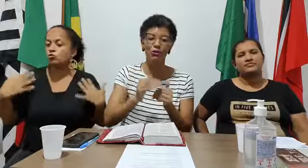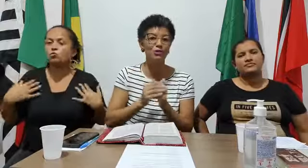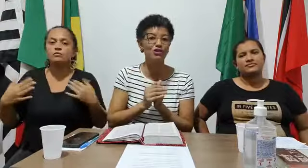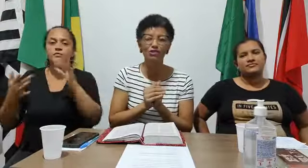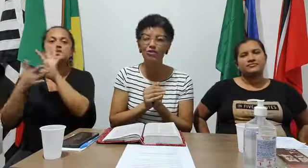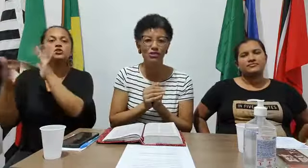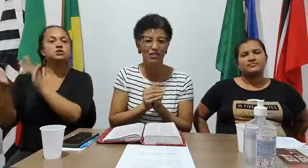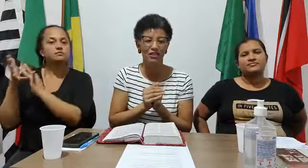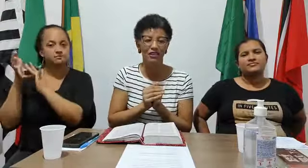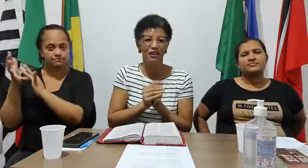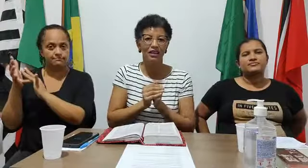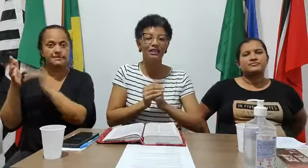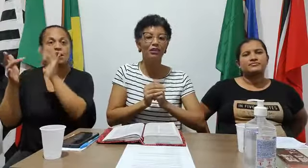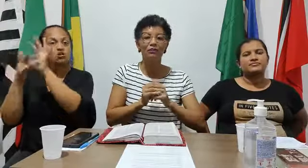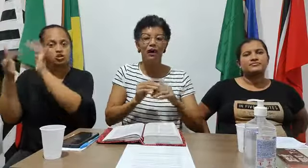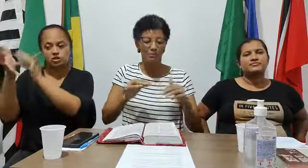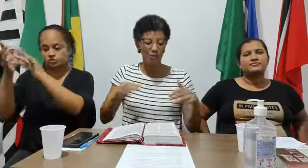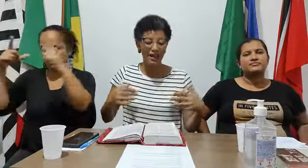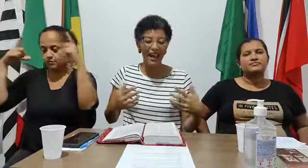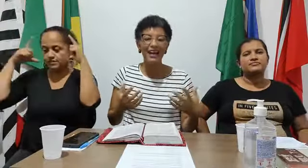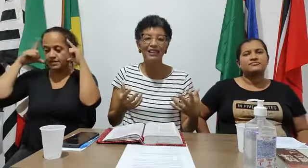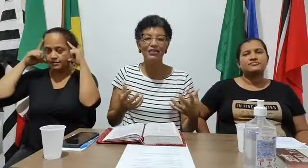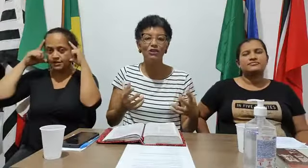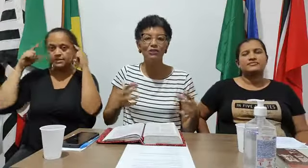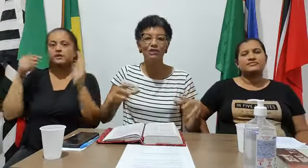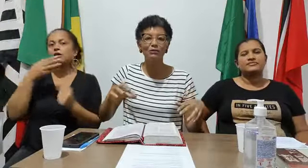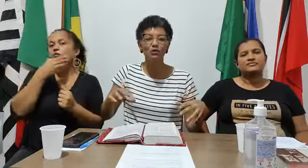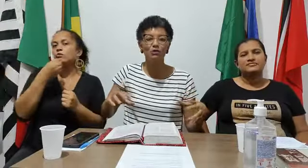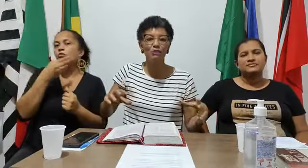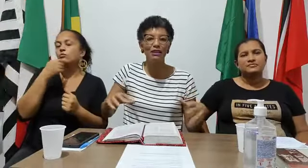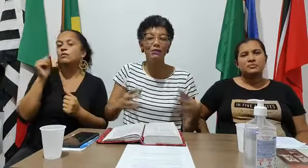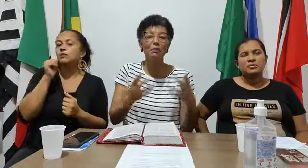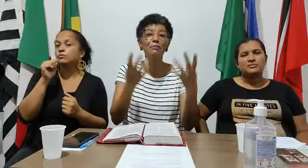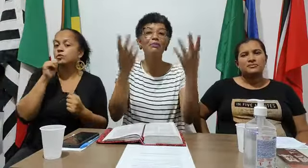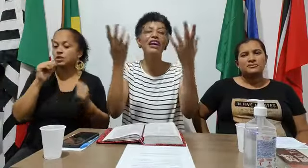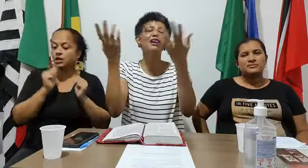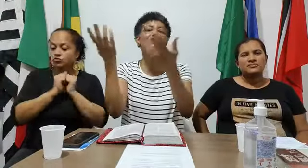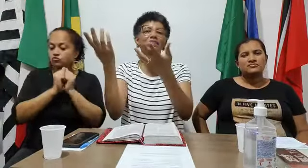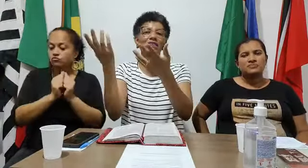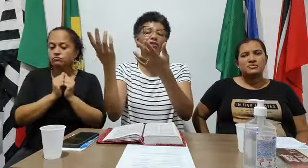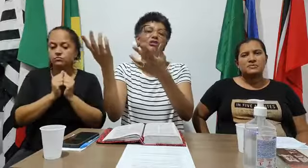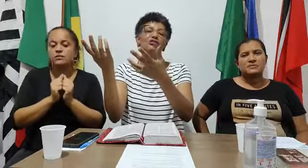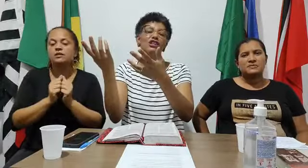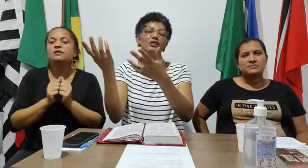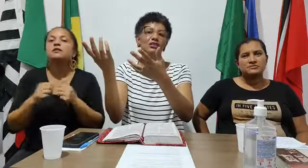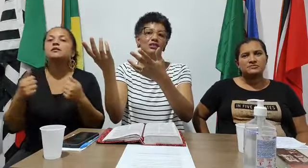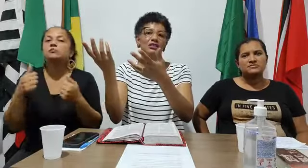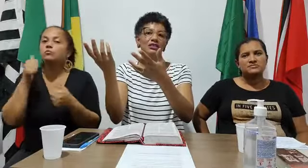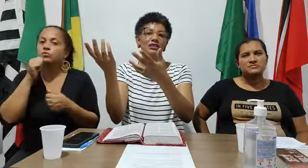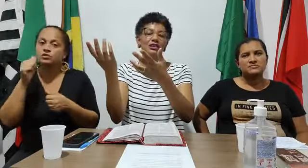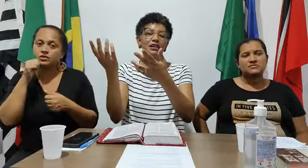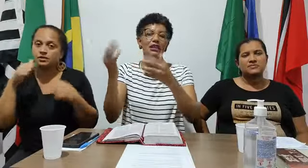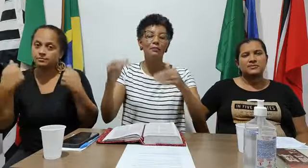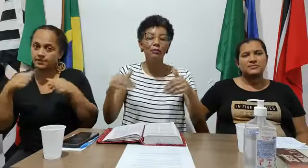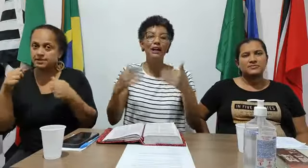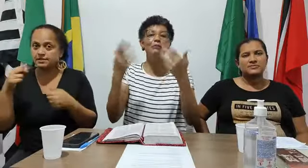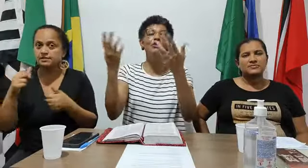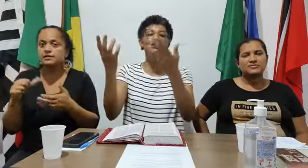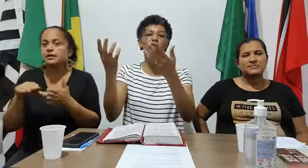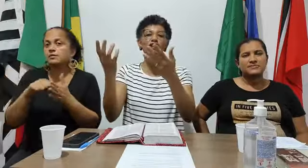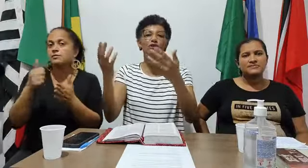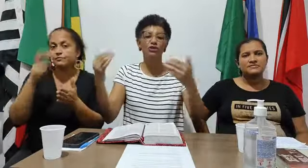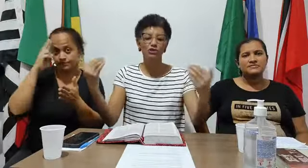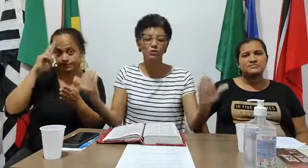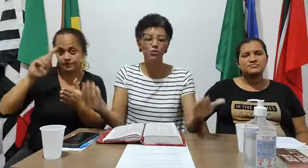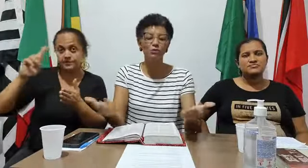desse corpo é Jesus. Então, mulheres, nós estamos nos submetendo primeiro a Deus, ao Senhor. E por amor